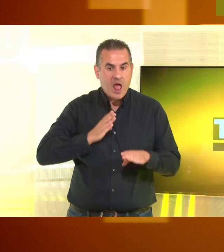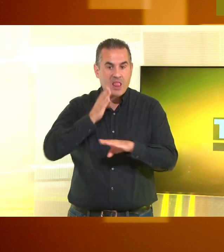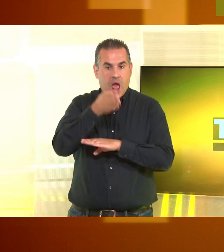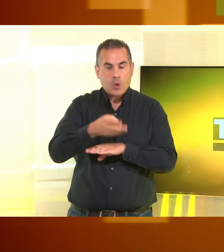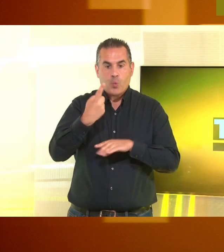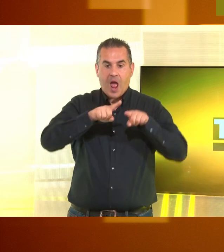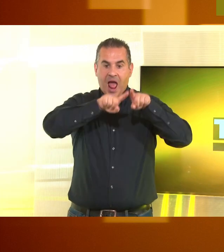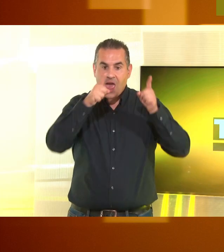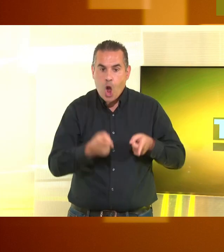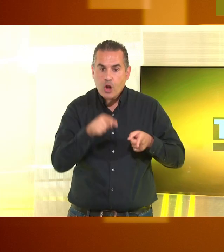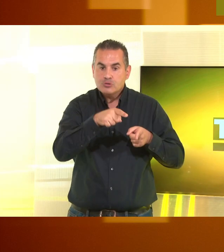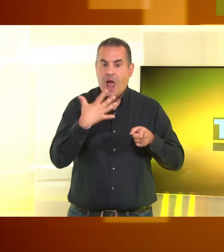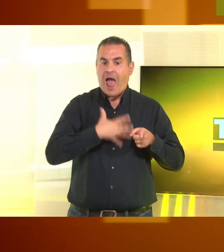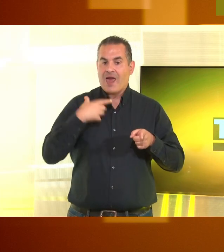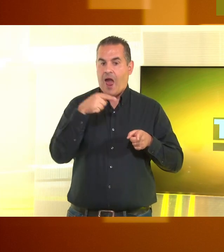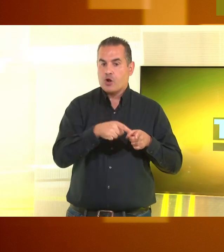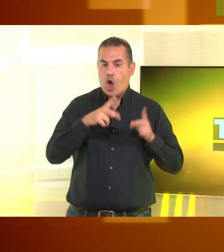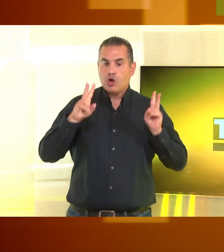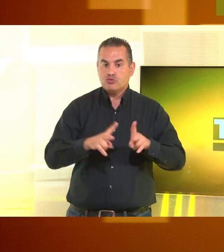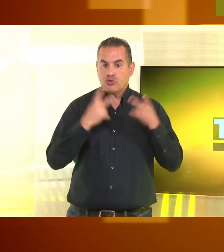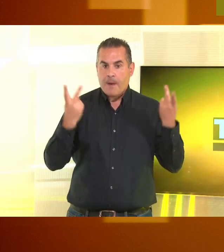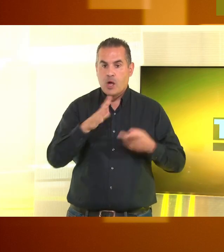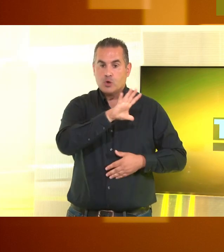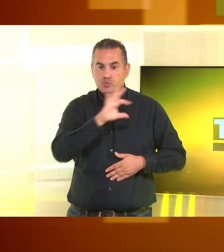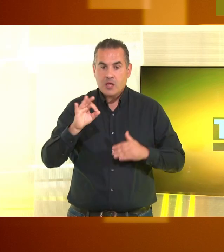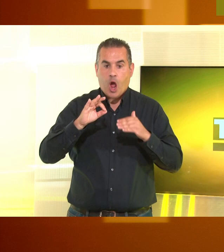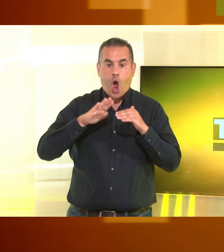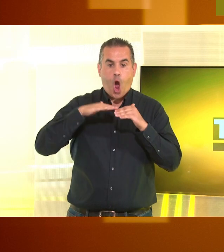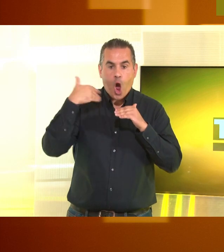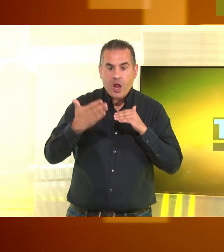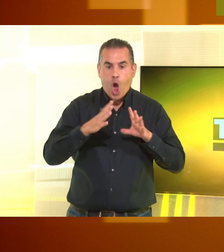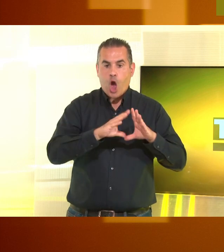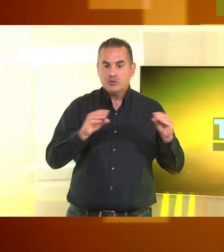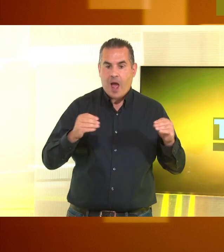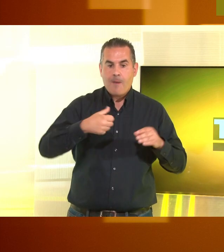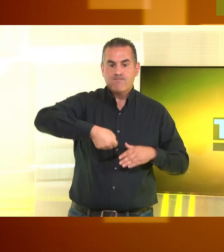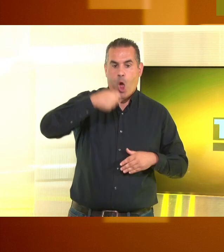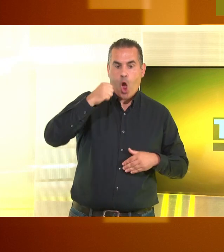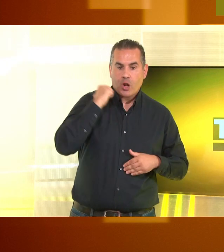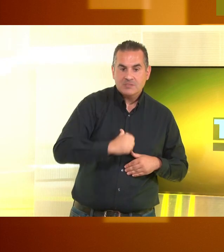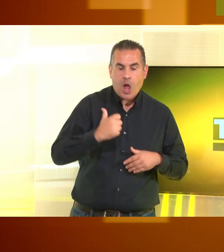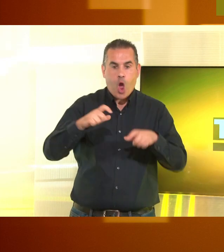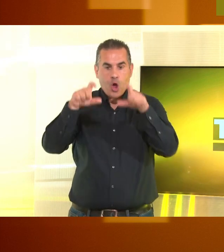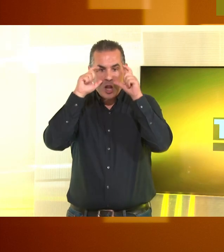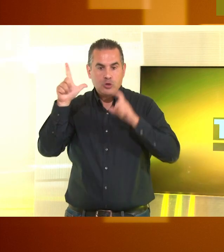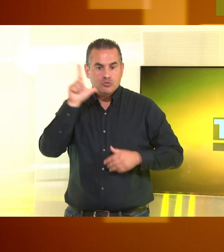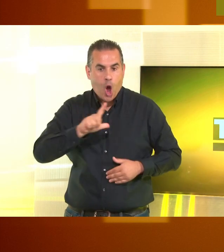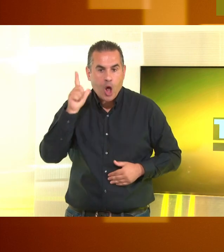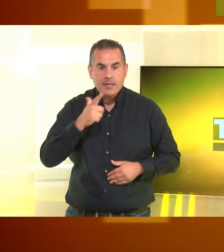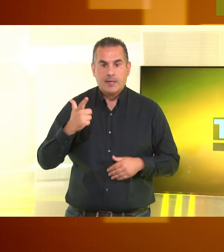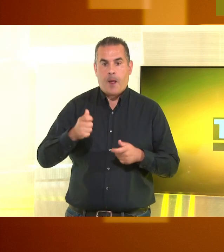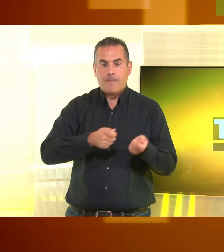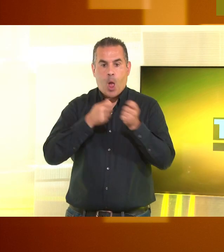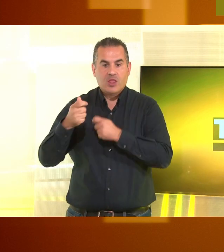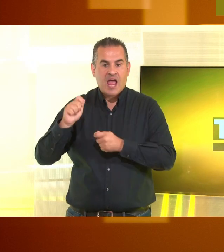500 articoli tra borse, occhiali da sole e portachiavi riportanti il marchio contraffatto di noti brands internazionali. I prodotti